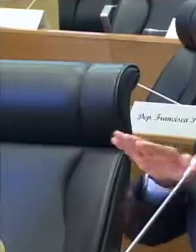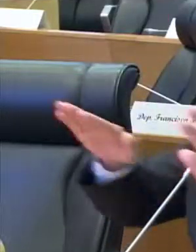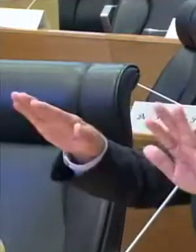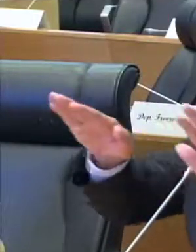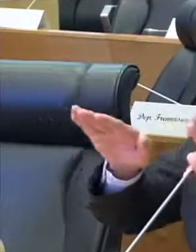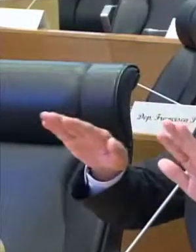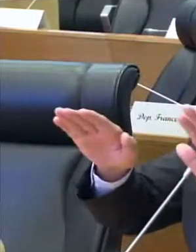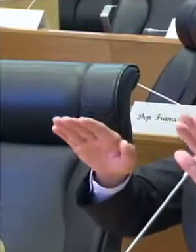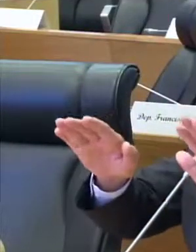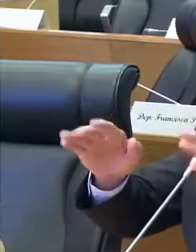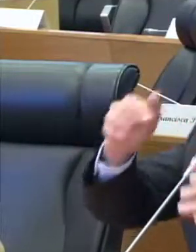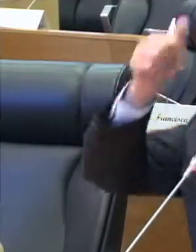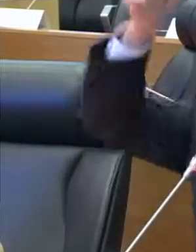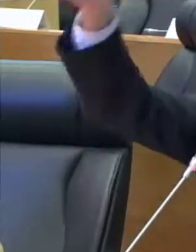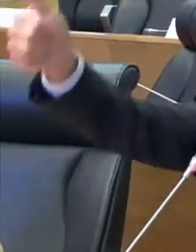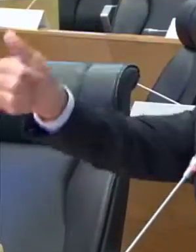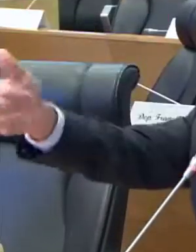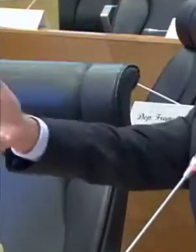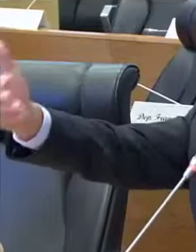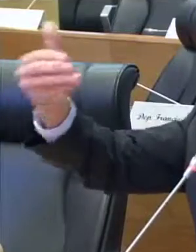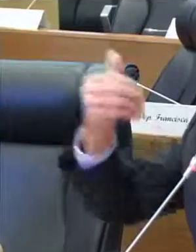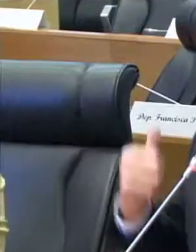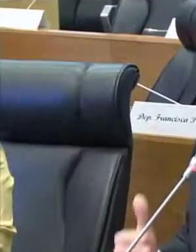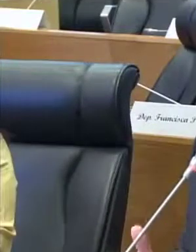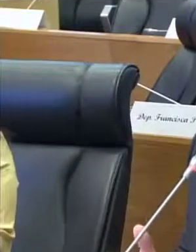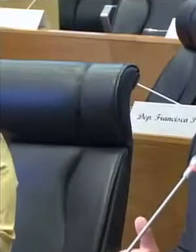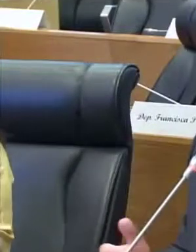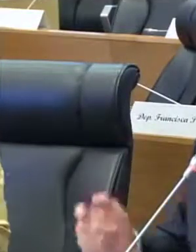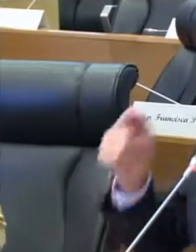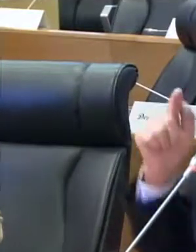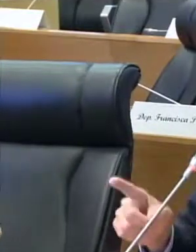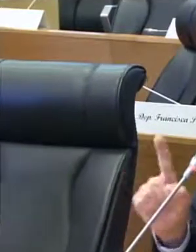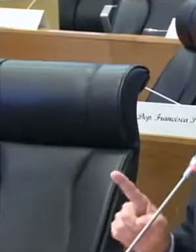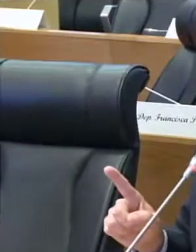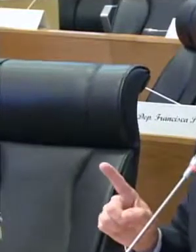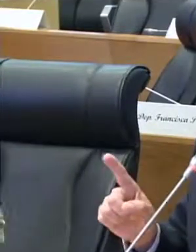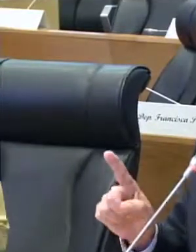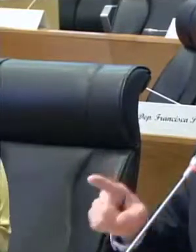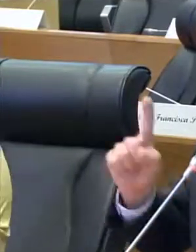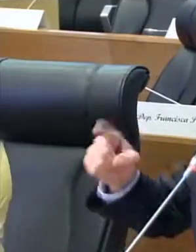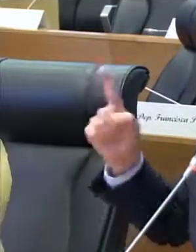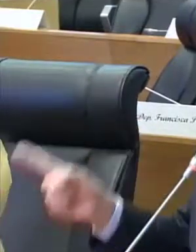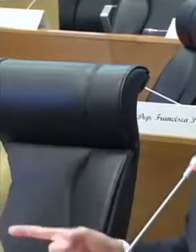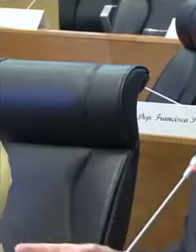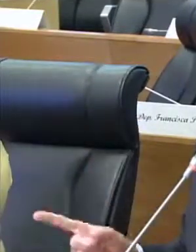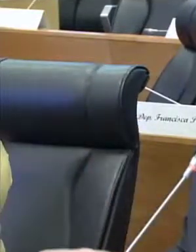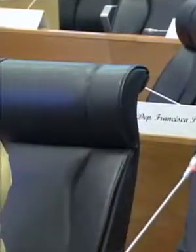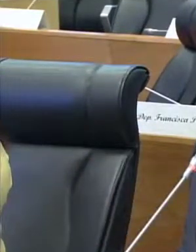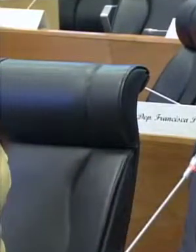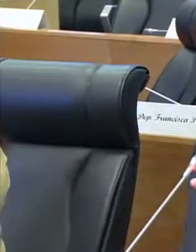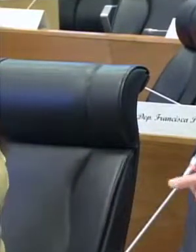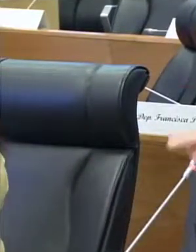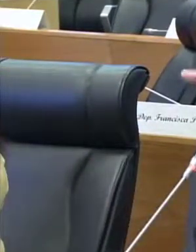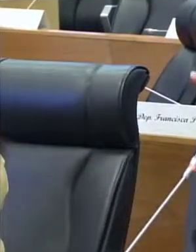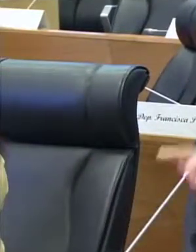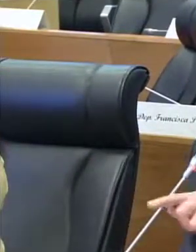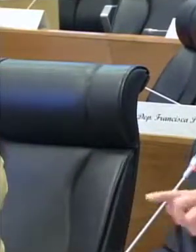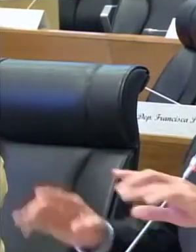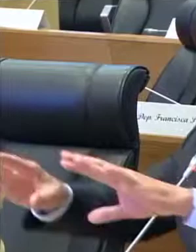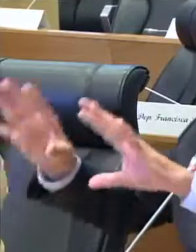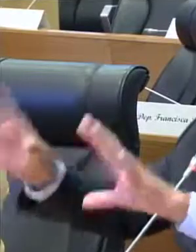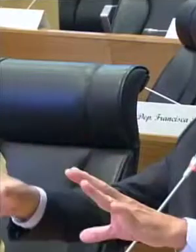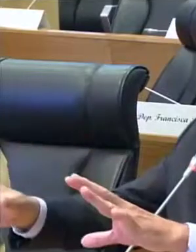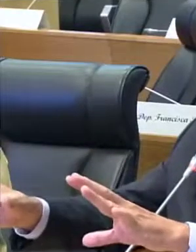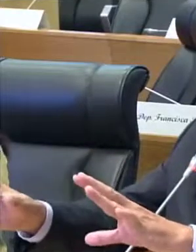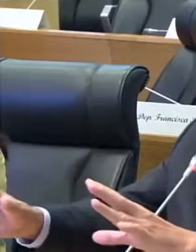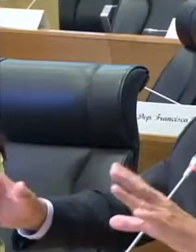e fornece elementos ao governo federal para que eles possam remeter. E algumas prefeituras fazem isso muito mais para